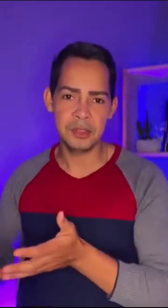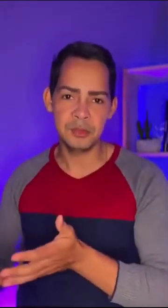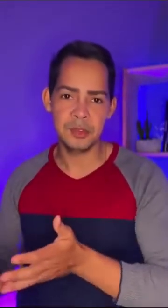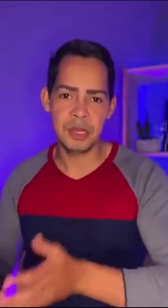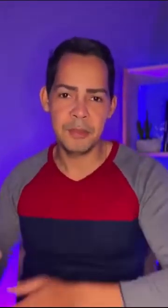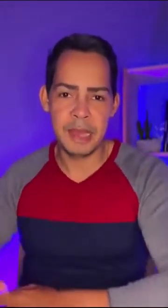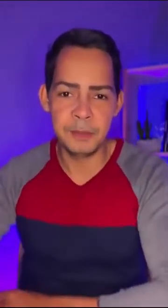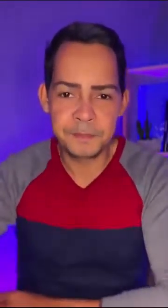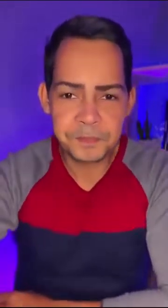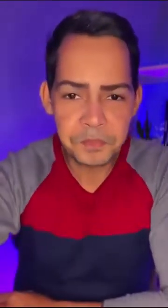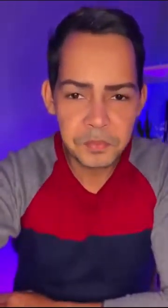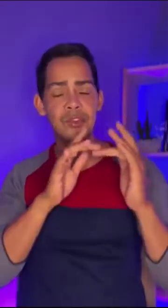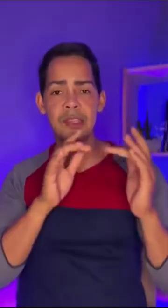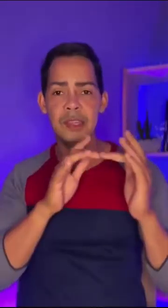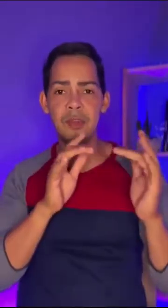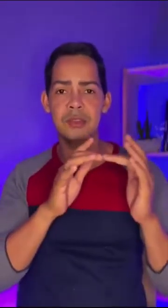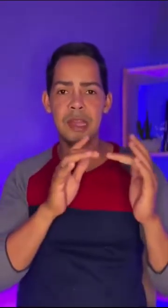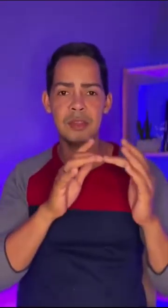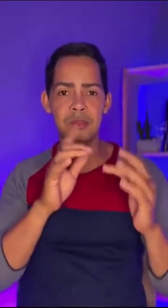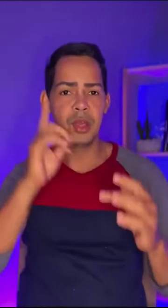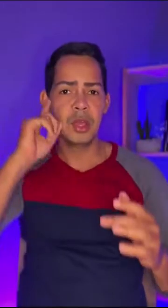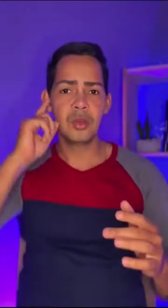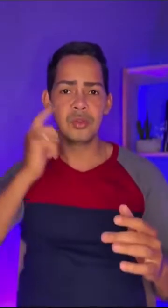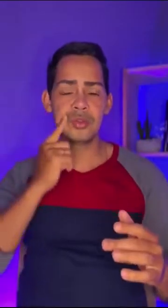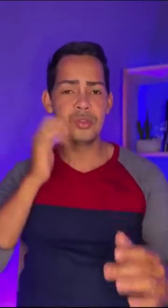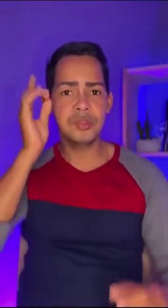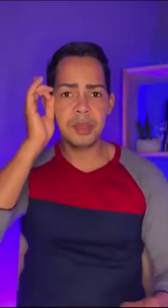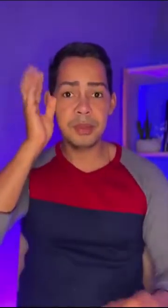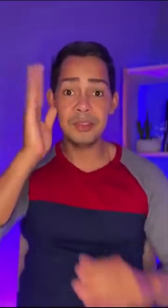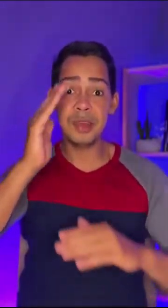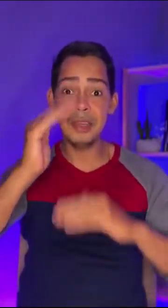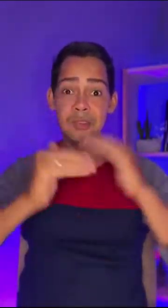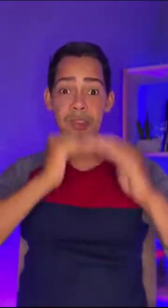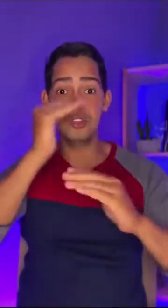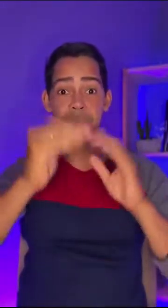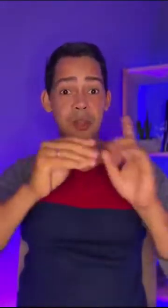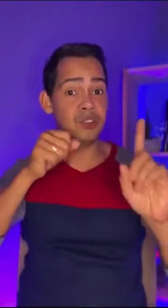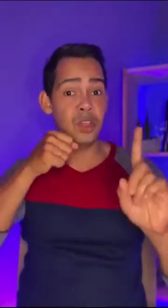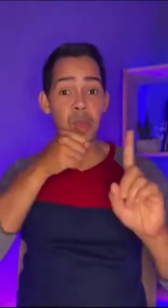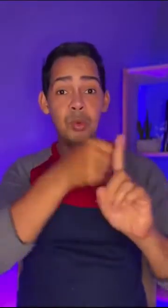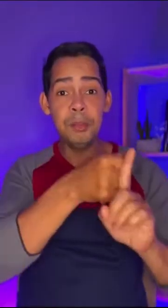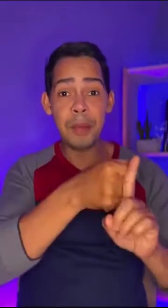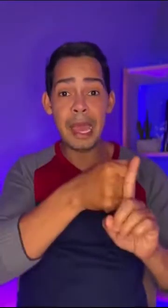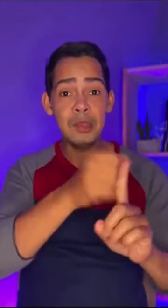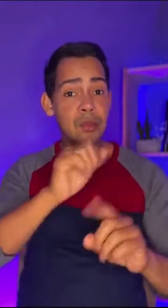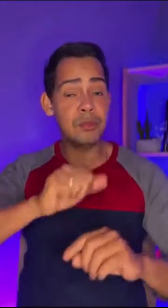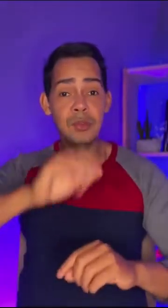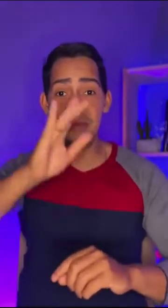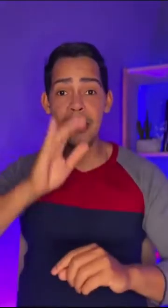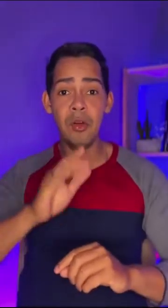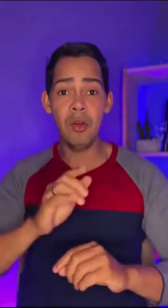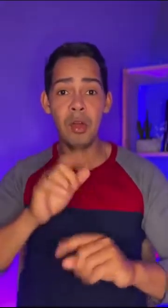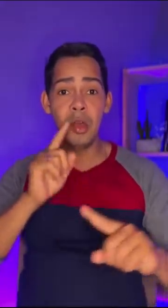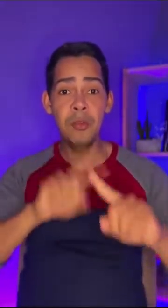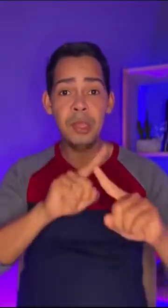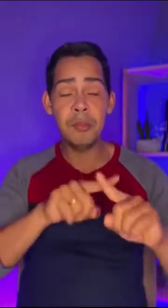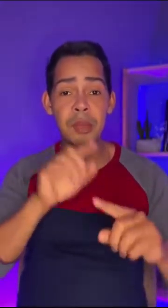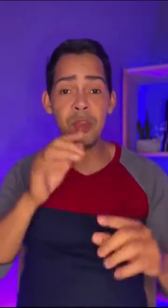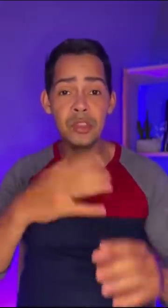manutenção do seu trabalho. A gente já tem contato com o surdo, fica mais fácil da gente progredir. O impacto é muito maior. Por quê? Porque eu já